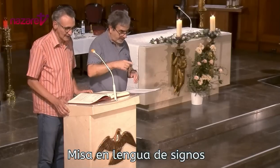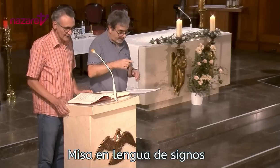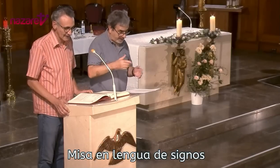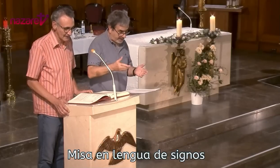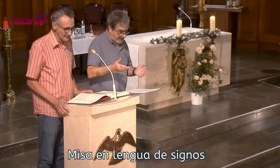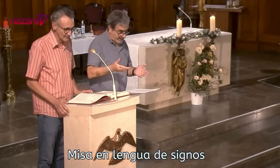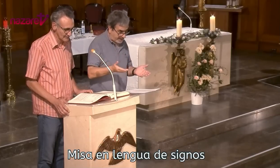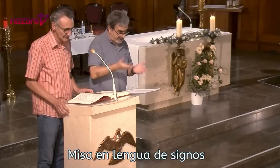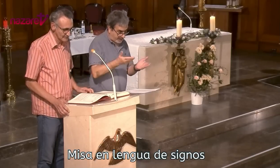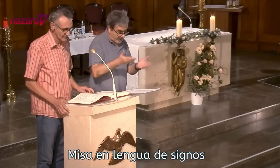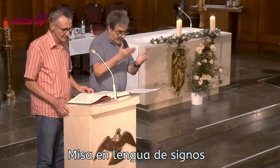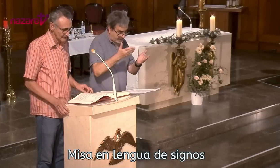tierra?